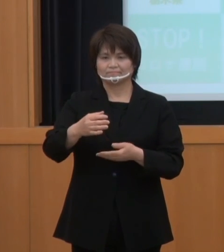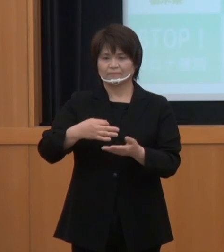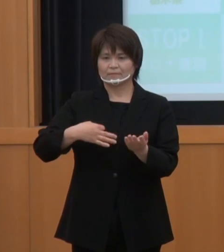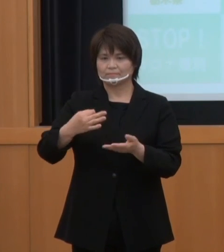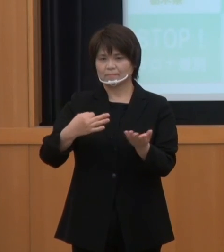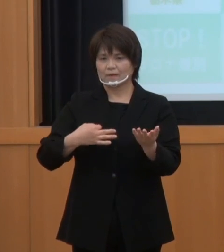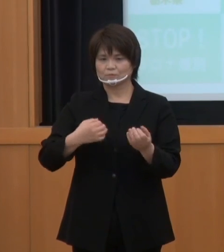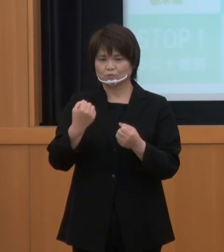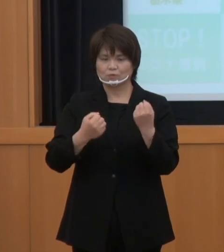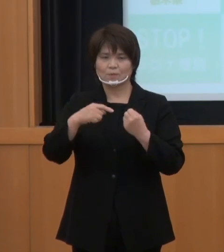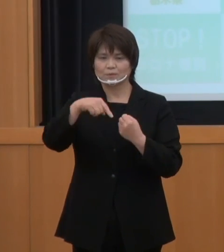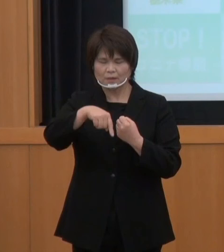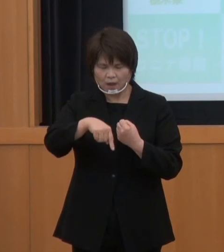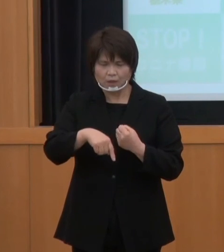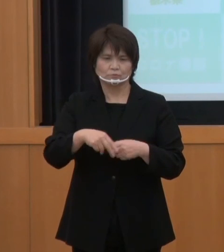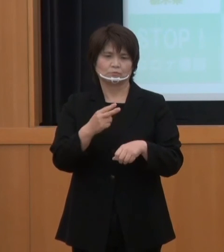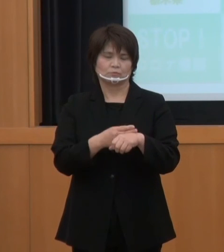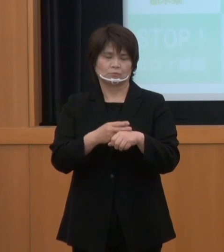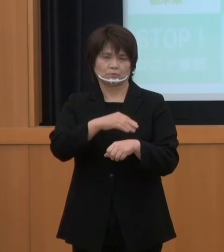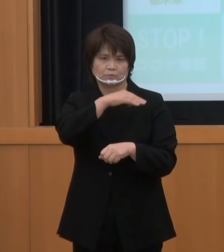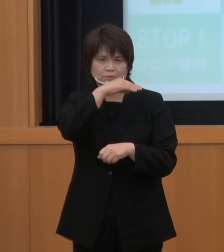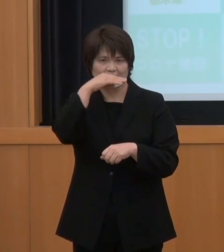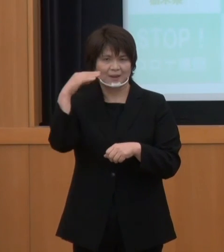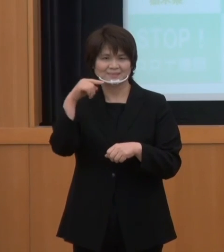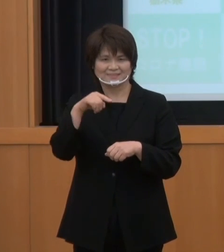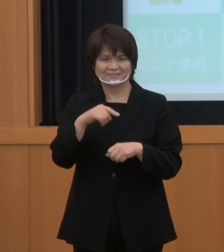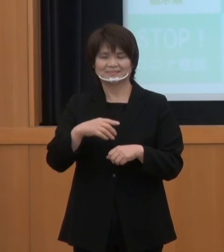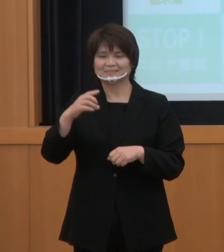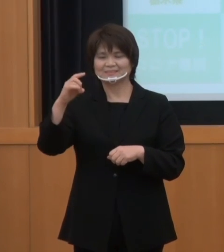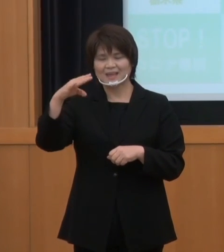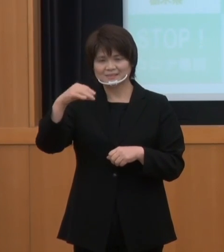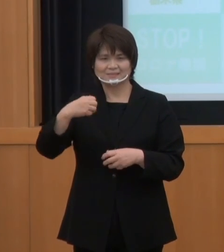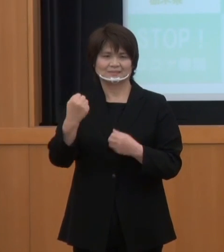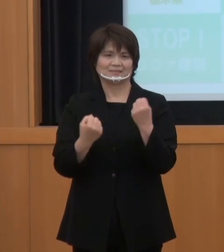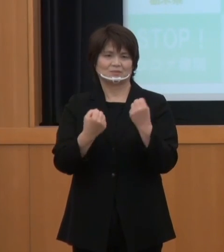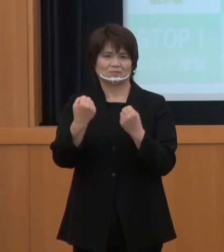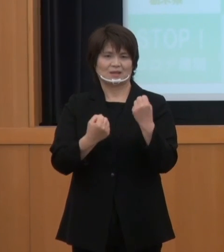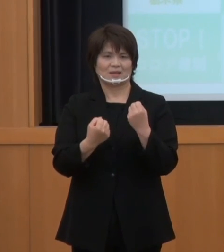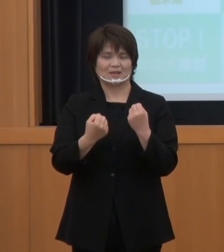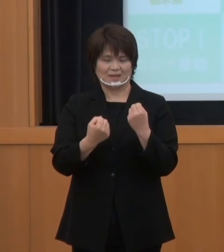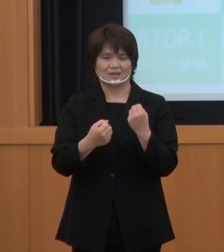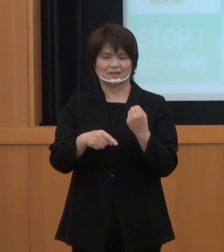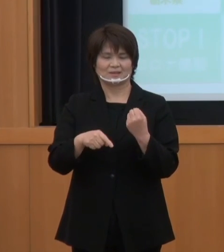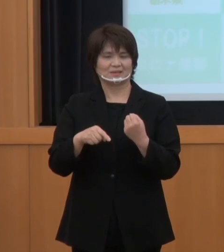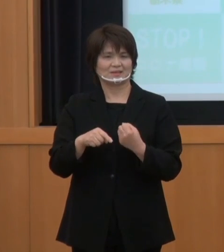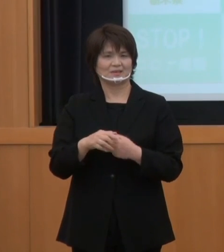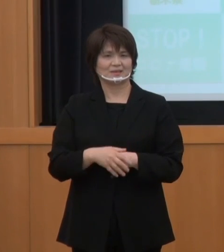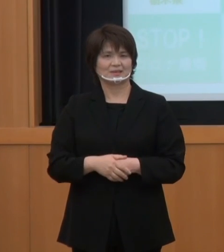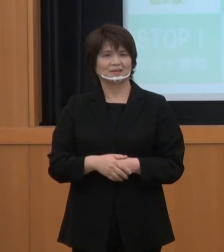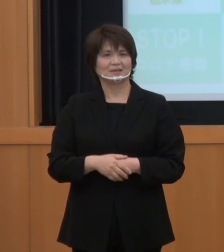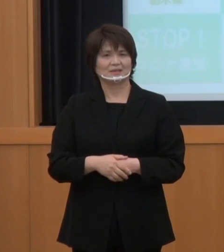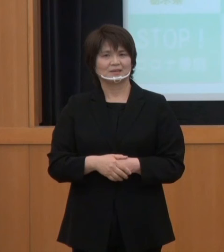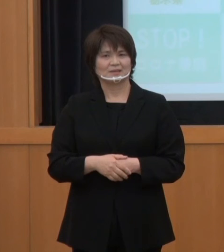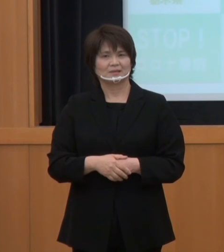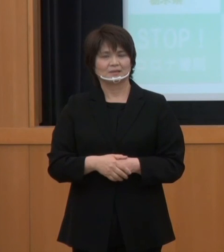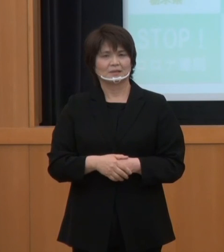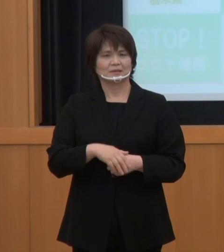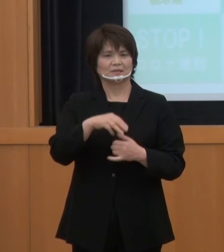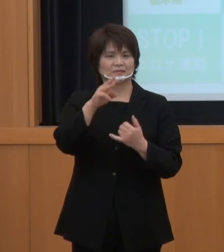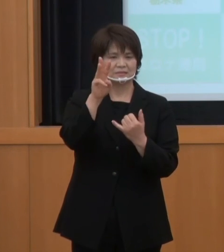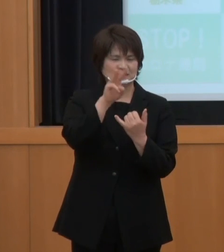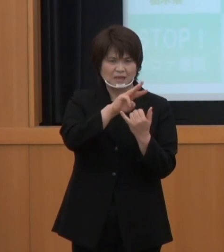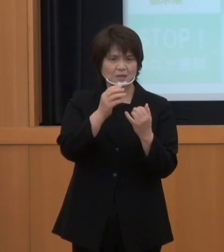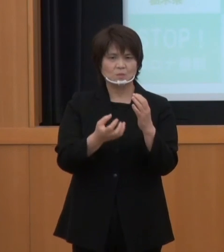優れた性能の電気自動車だと、 でこれだけ頻繁に災害に見舞われ